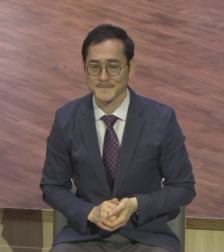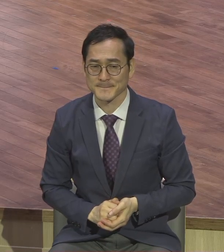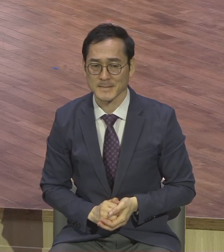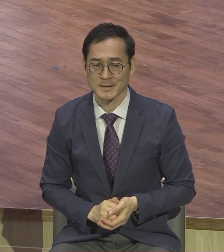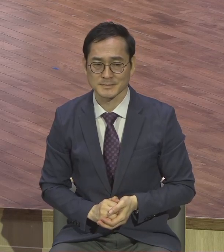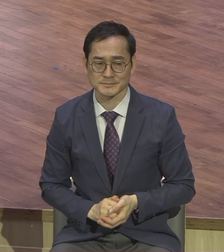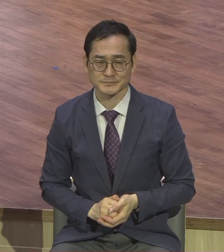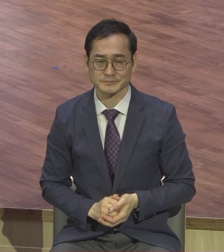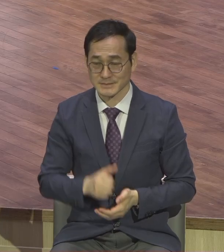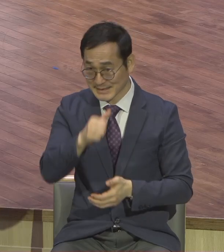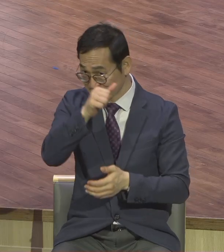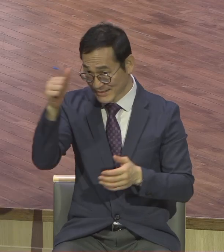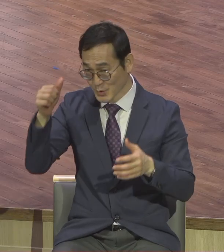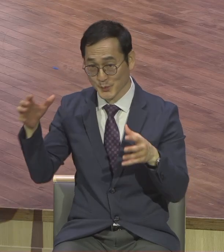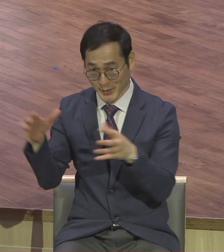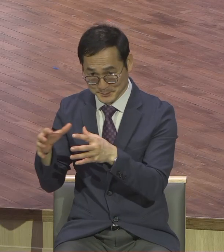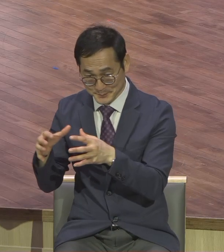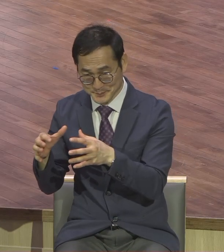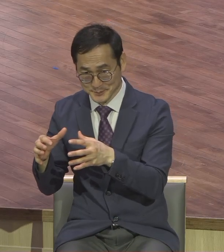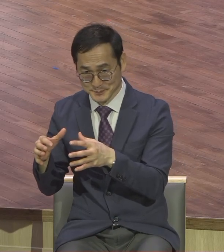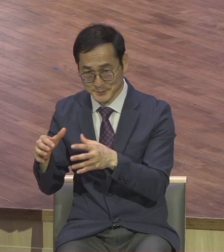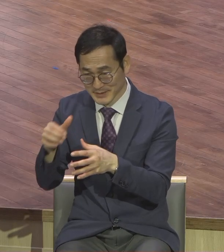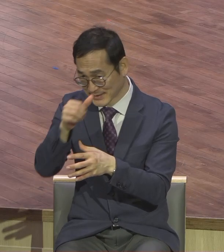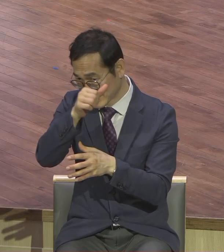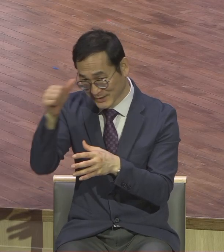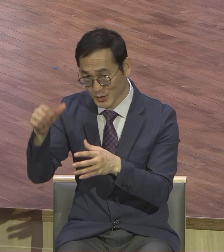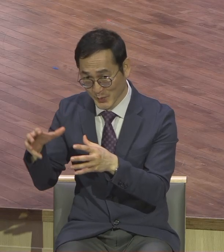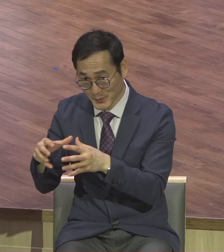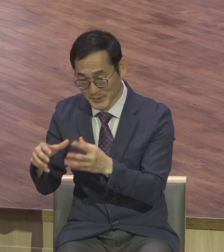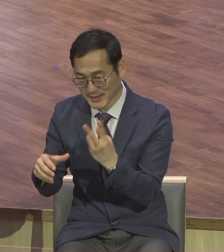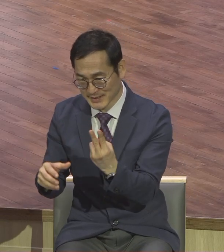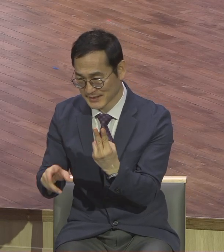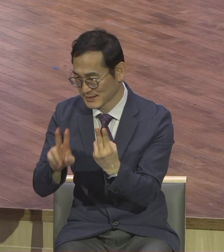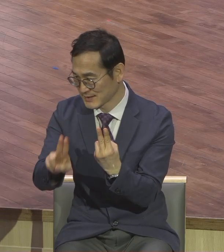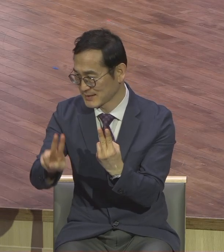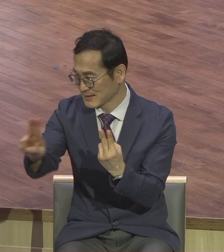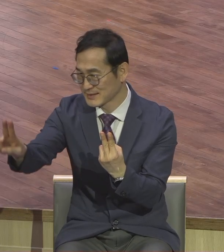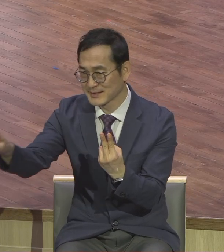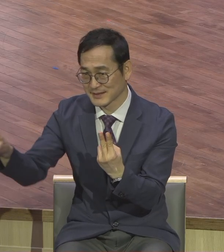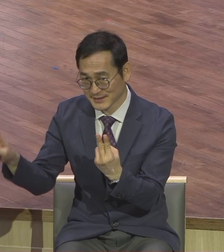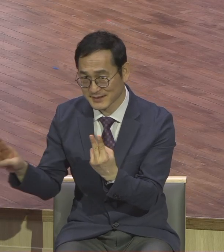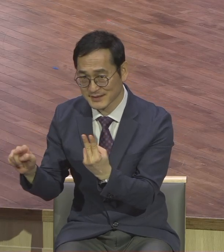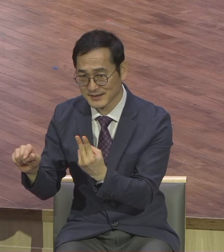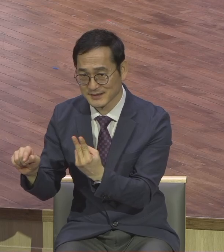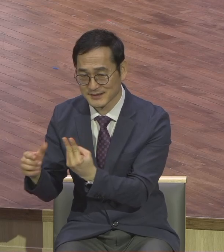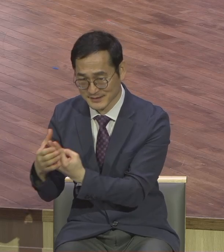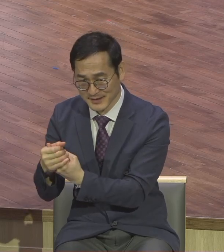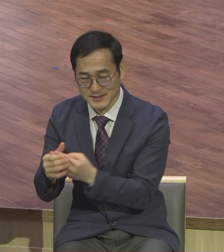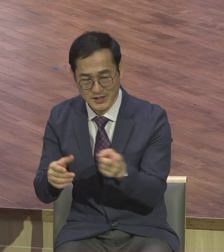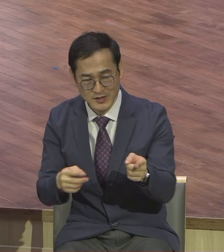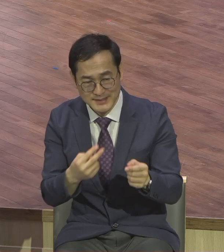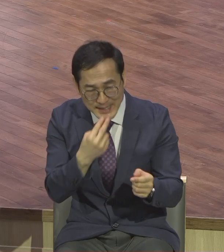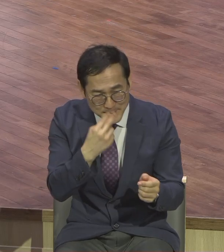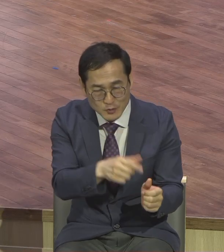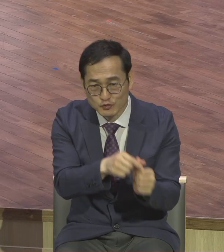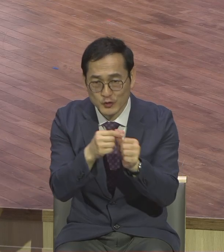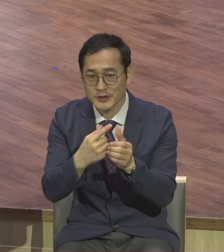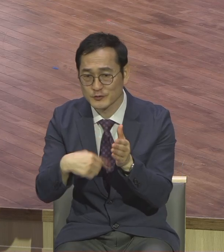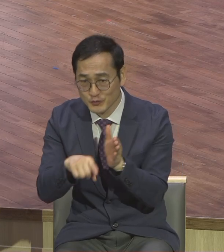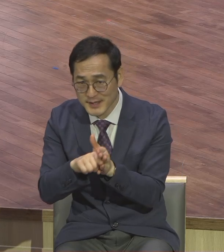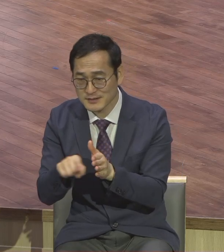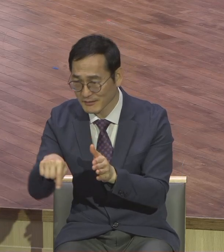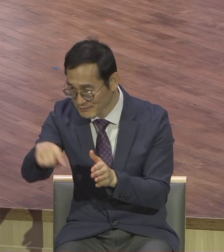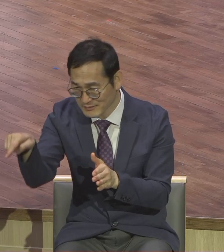저는 우리 장로회도 2인 1조 구성해서 생명 회복의 이 체험을